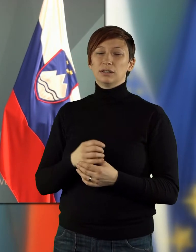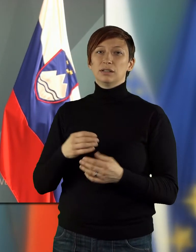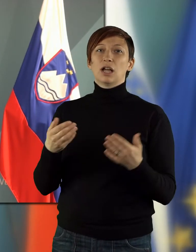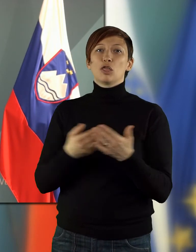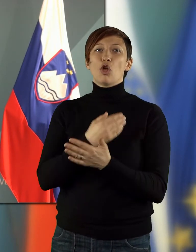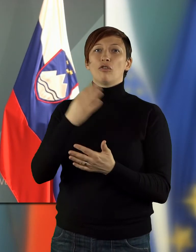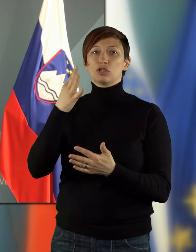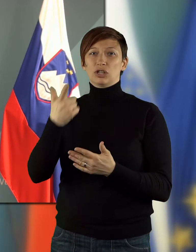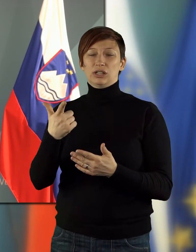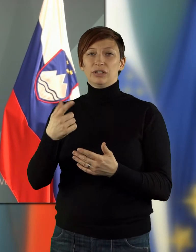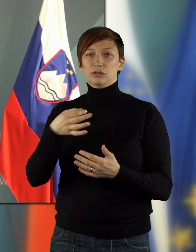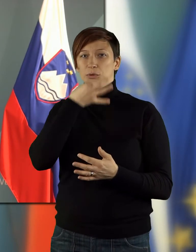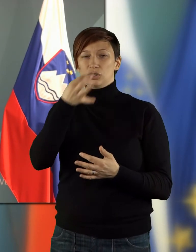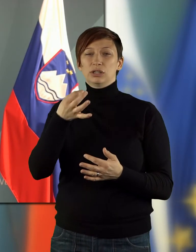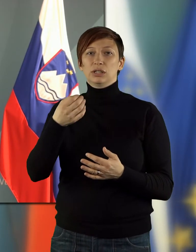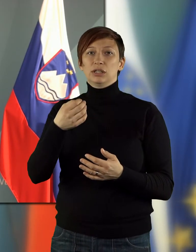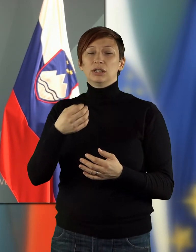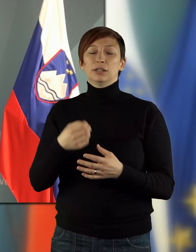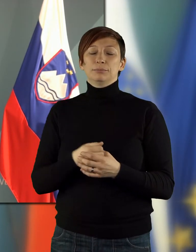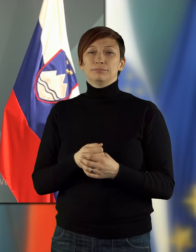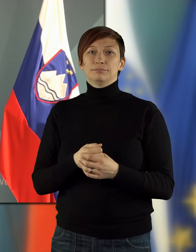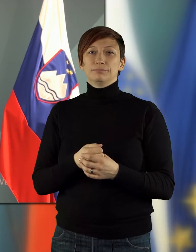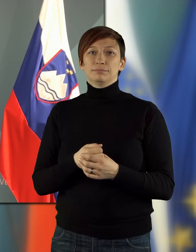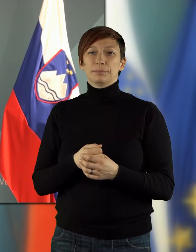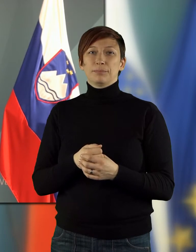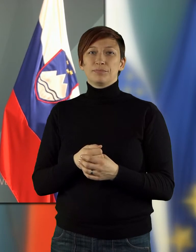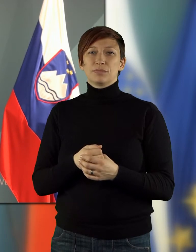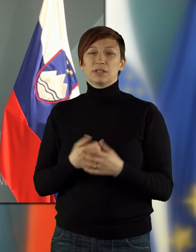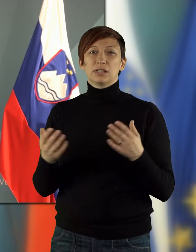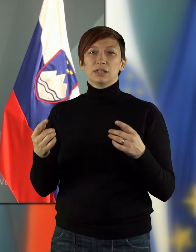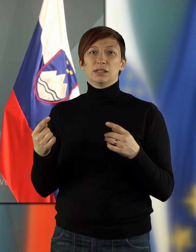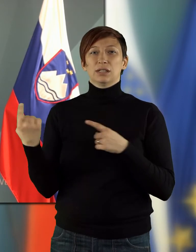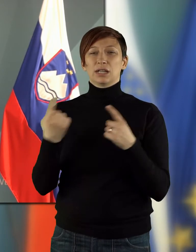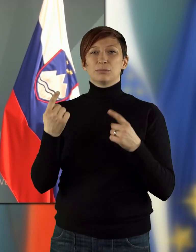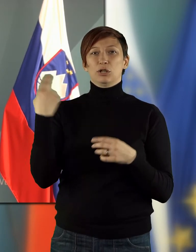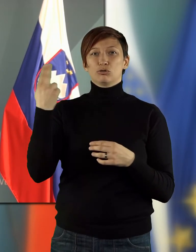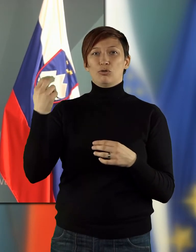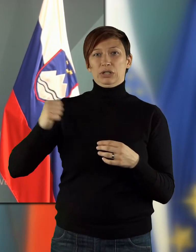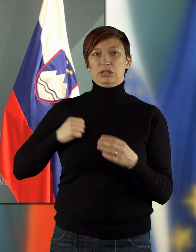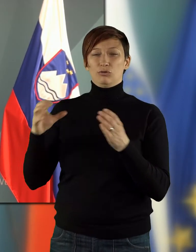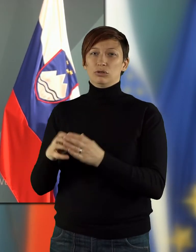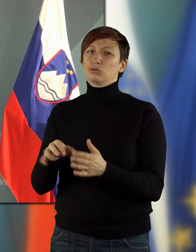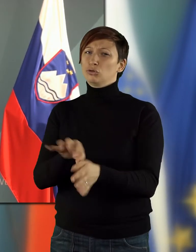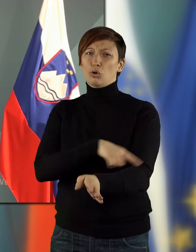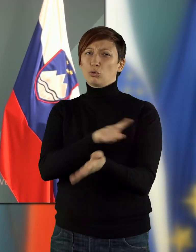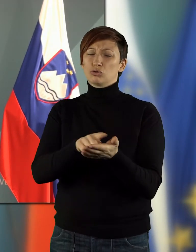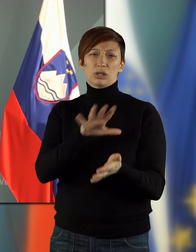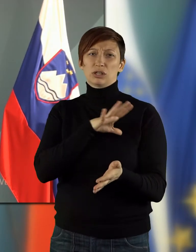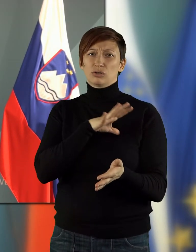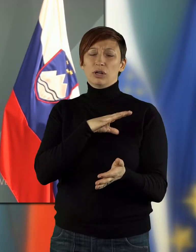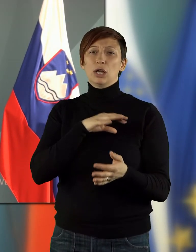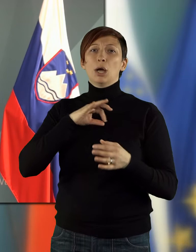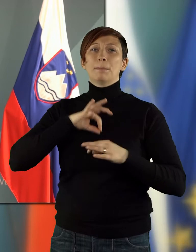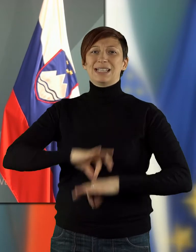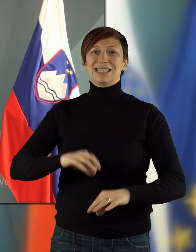izvolite. Hvala, Svetina Nova 24, gospa ministrica Katič, še smo eno vprašanje. Pravzaprav razmere v slovenski vojski so že dlje časa